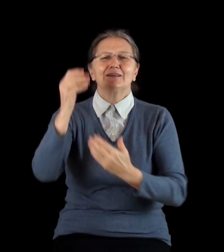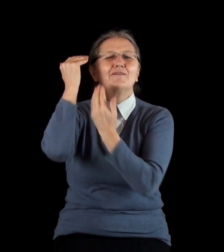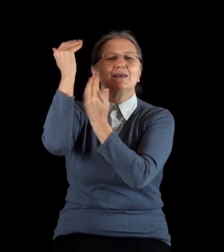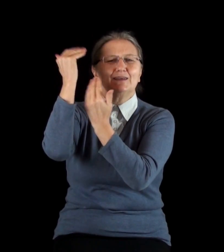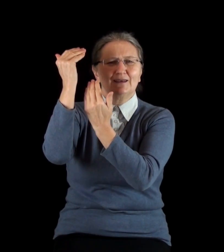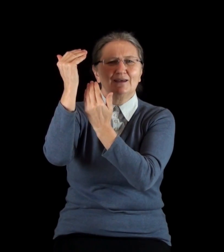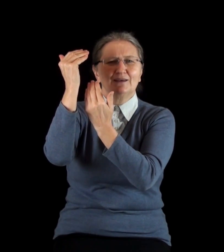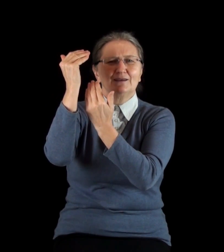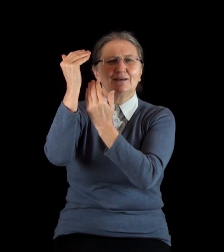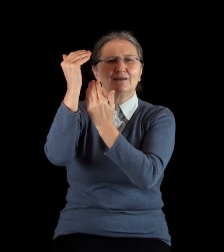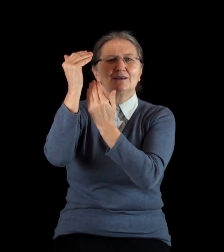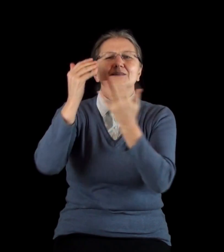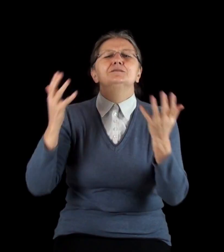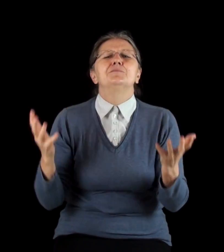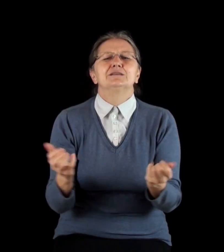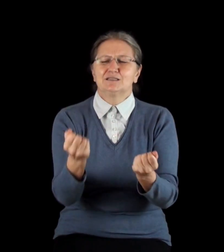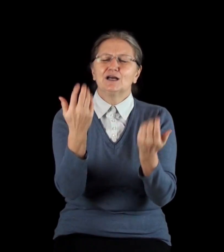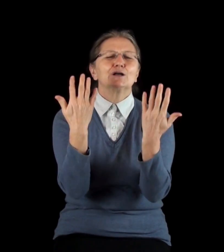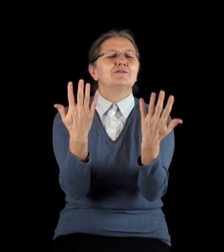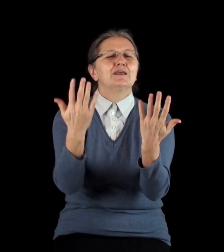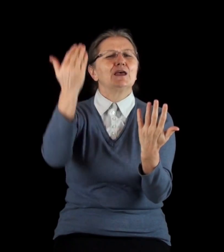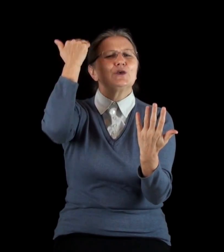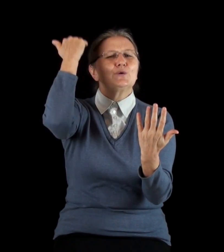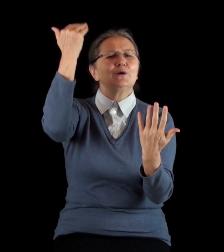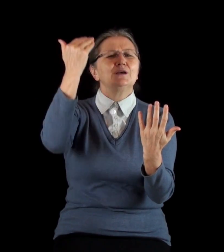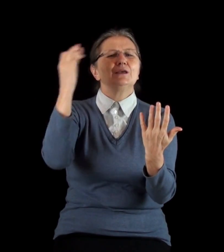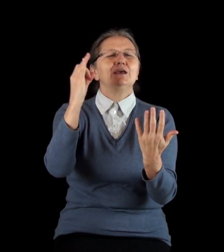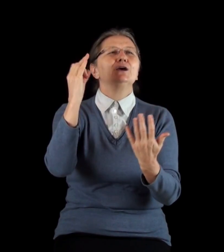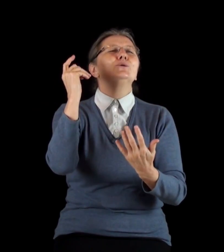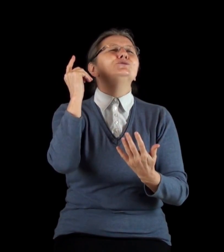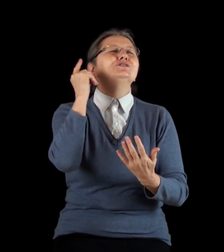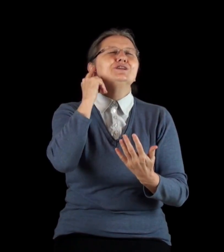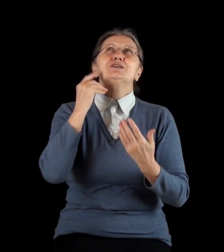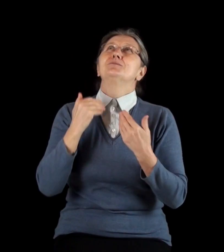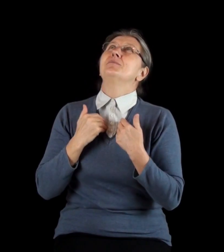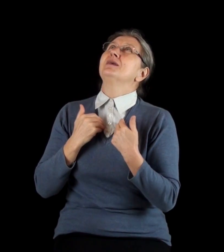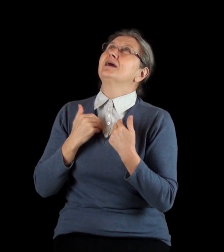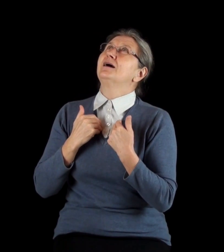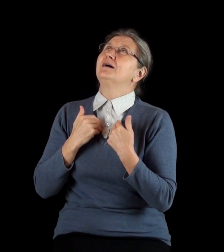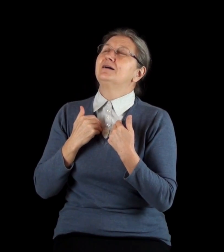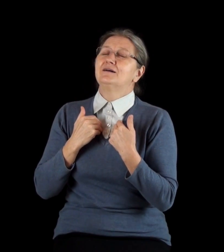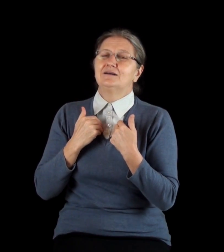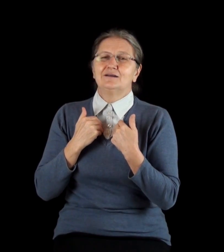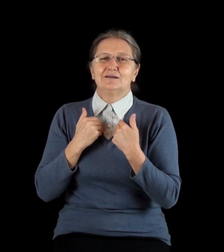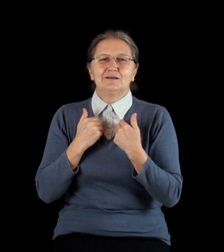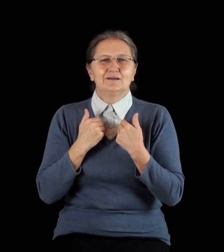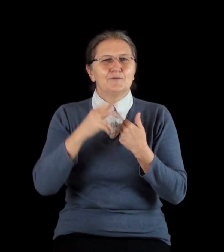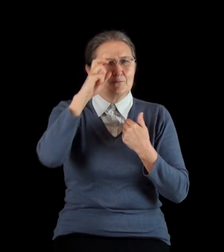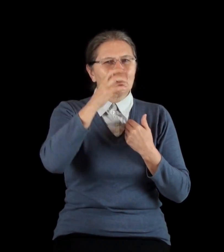Твои. Спаси десницею Твоею и услышь меня. Бог сказал